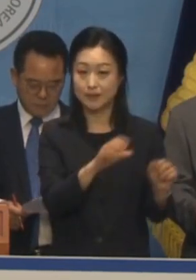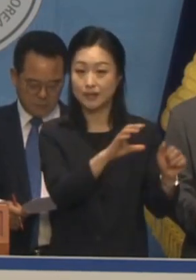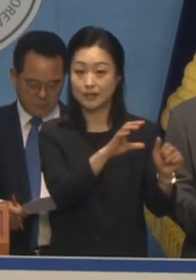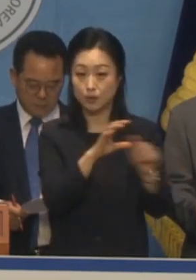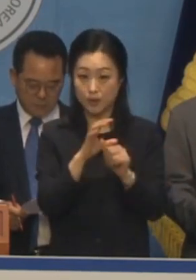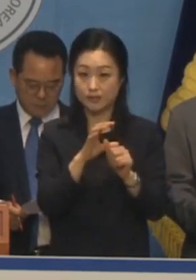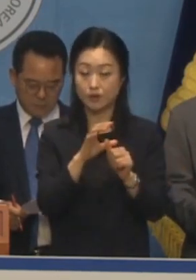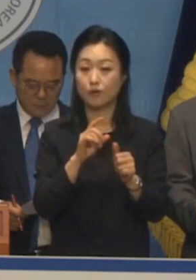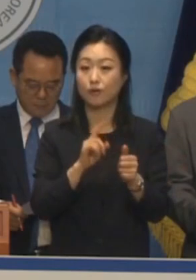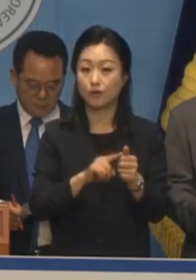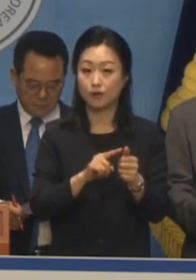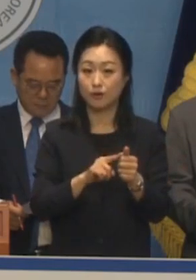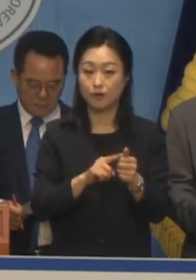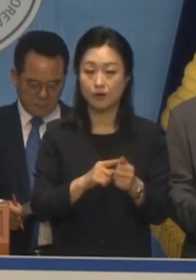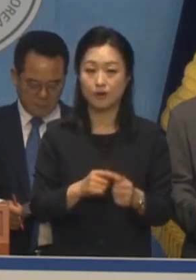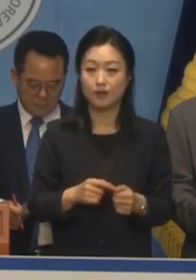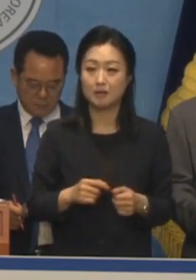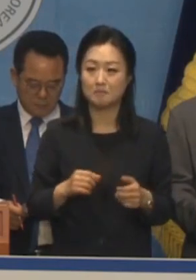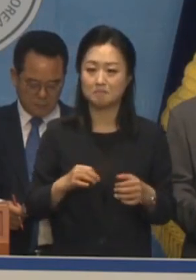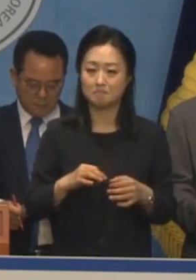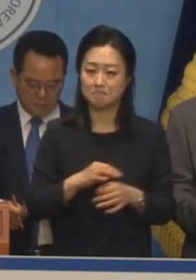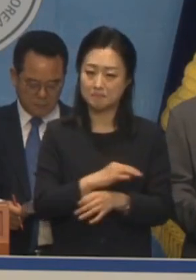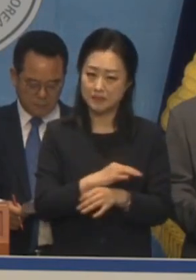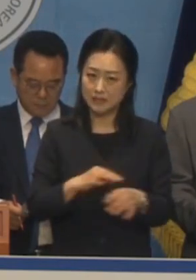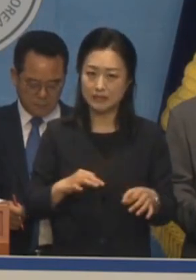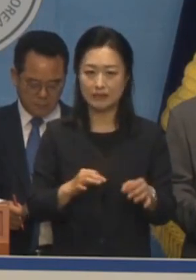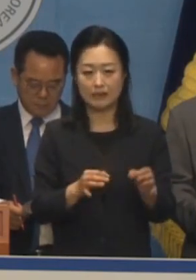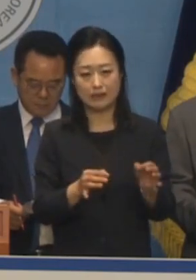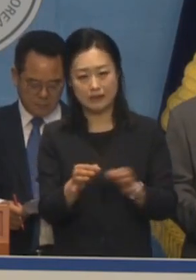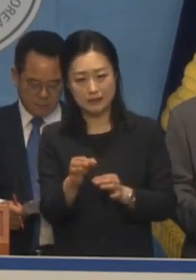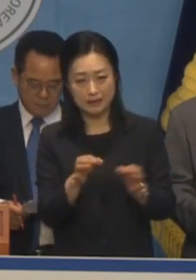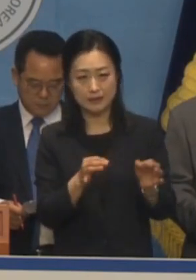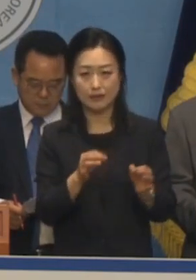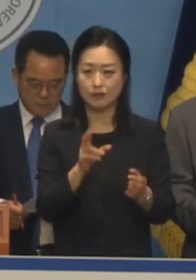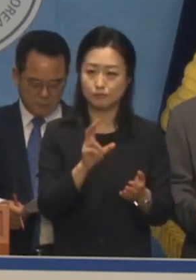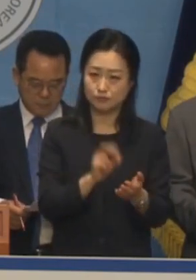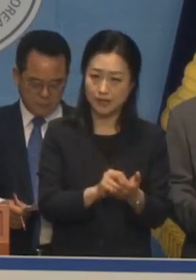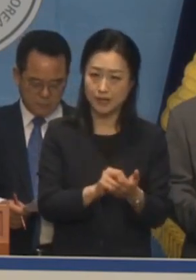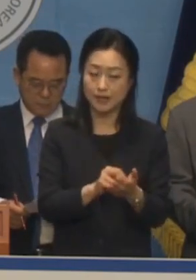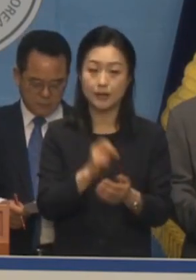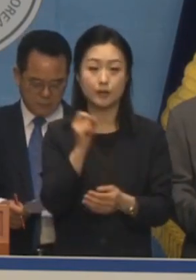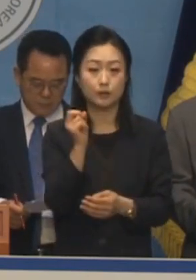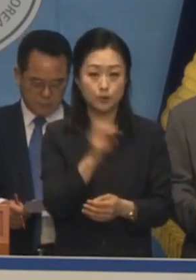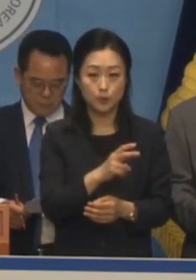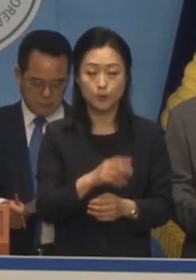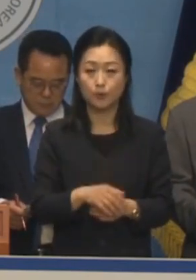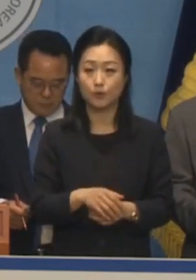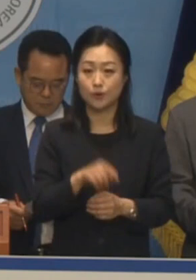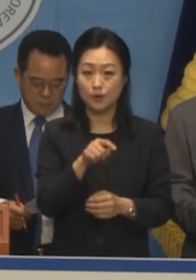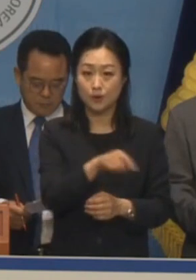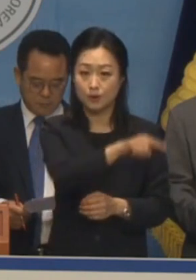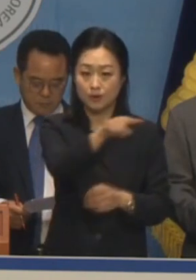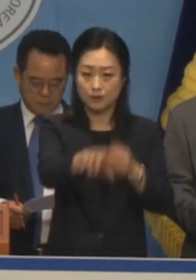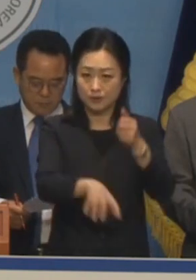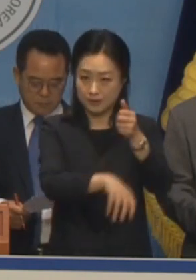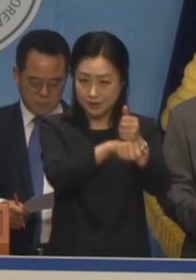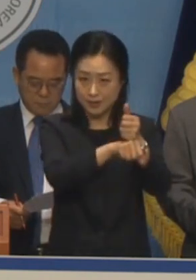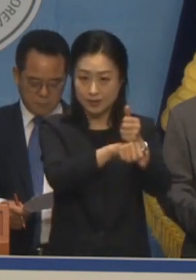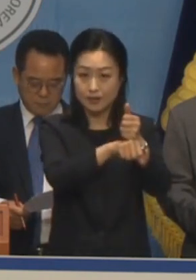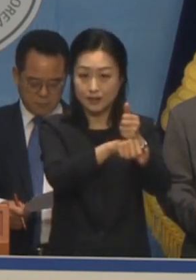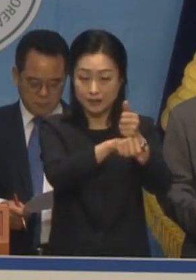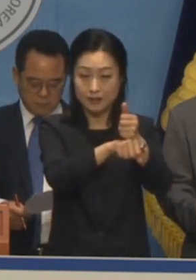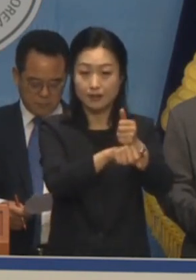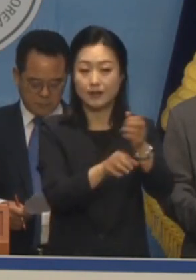이용해 불공정 거래 행위를 일삼고 있고 온라인 플랫폼 기업들의 독과점, 불공정